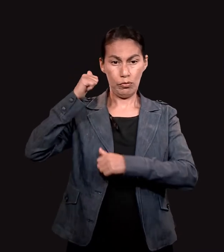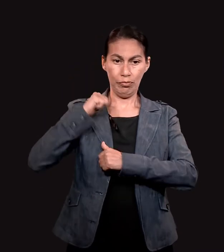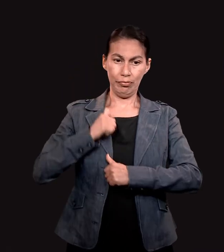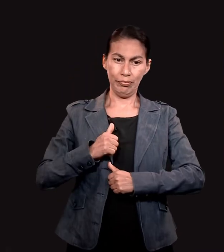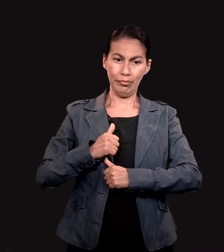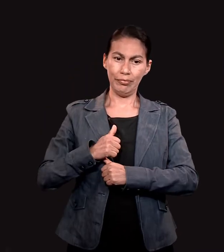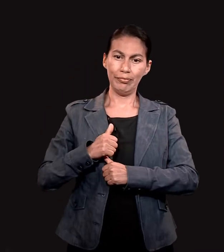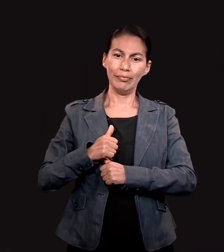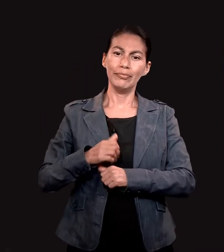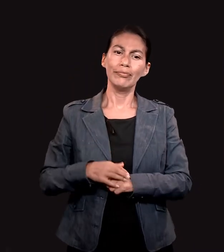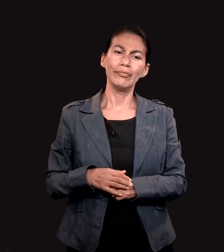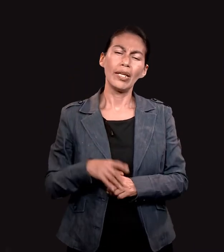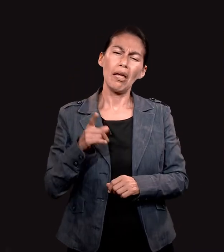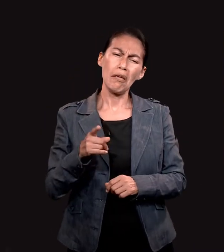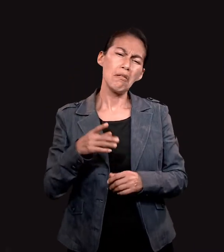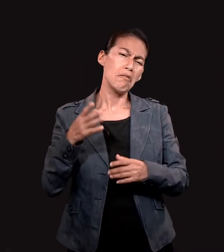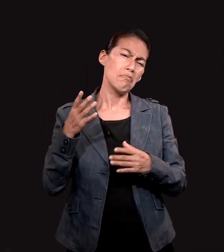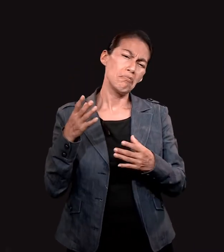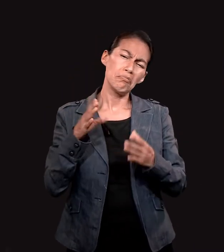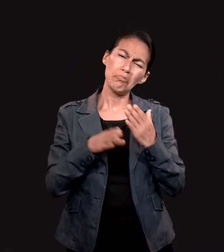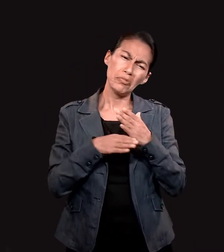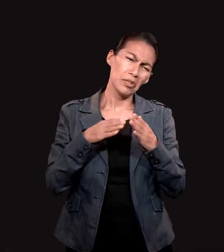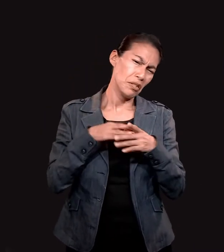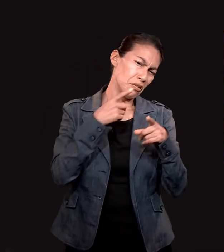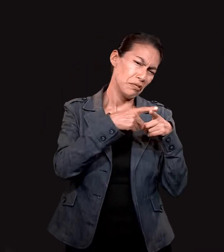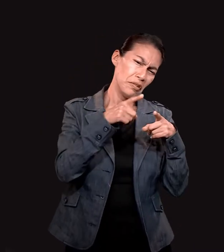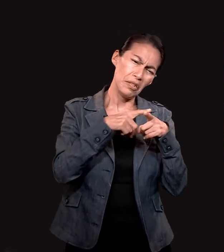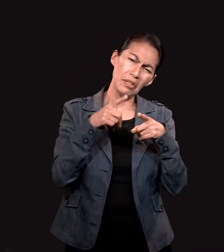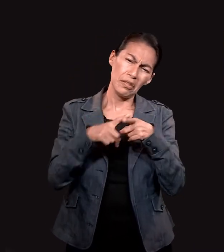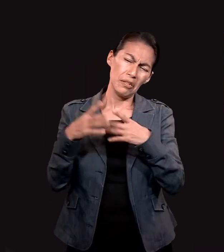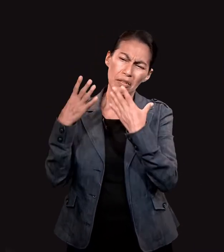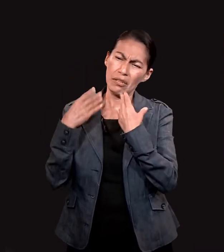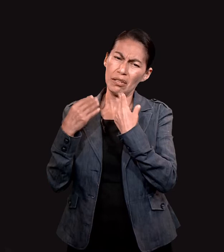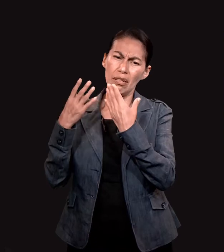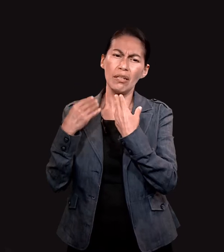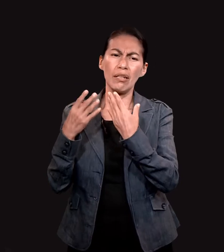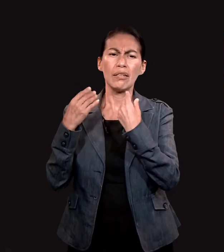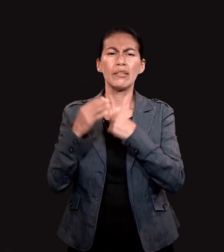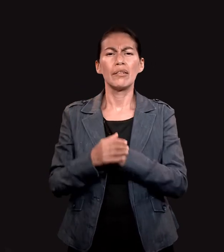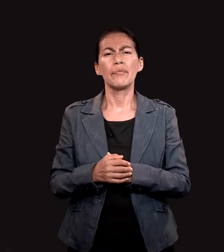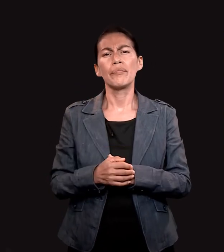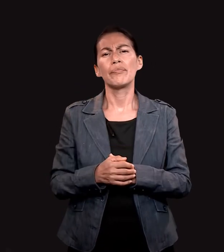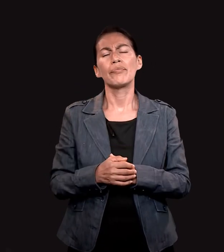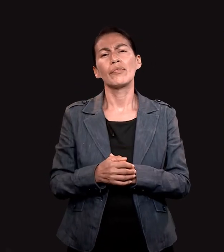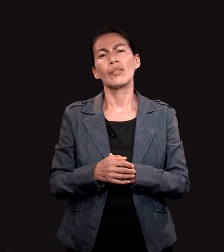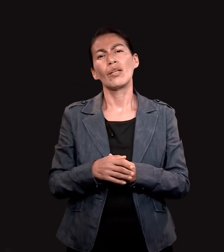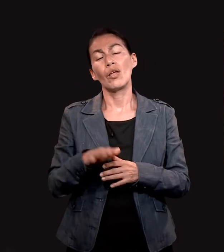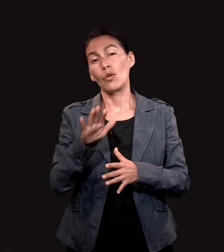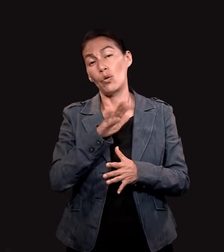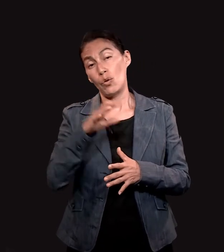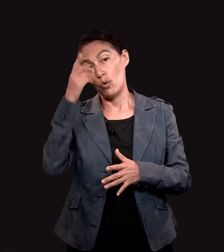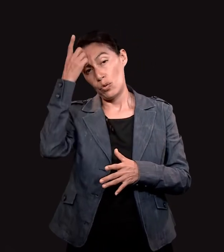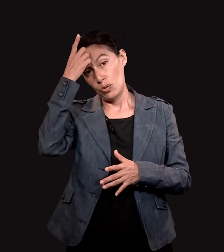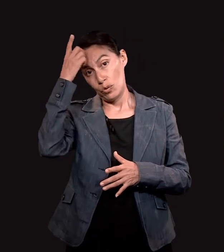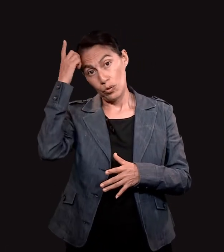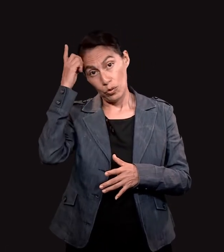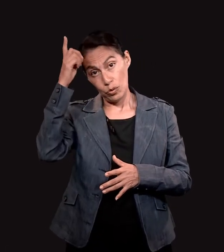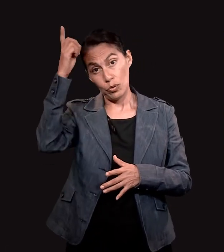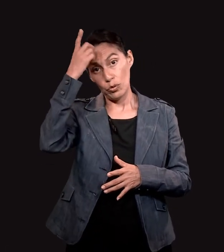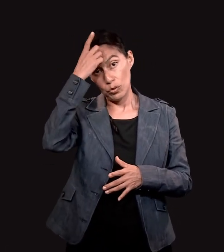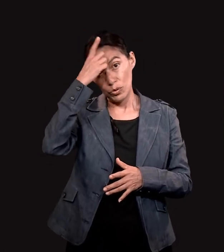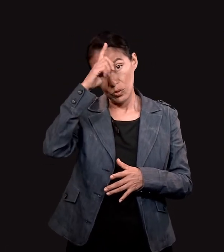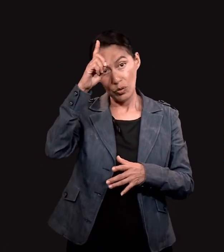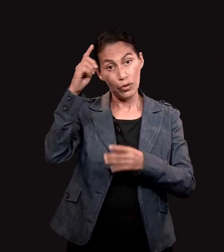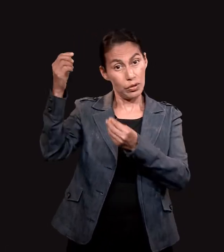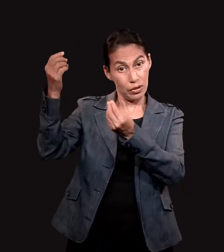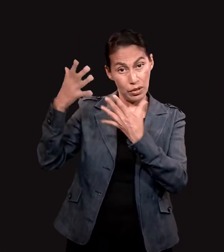clubes que hay de la iglesia, donde pues nos enseñan distintas cosas, como esos dones que Dios nos da,